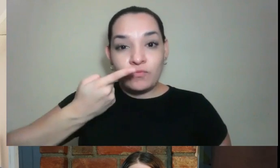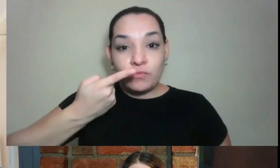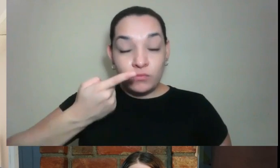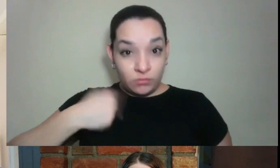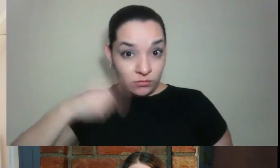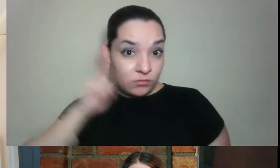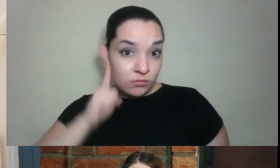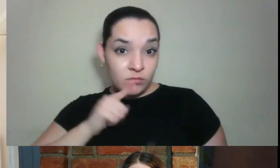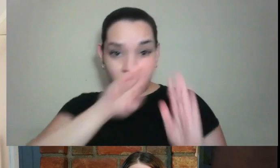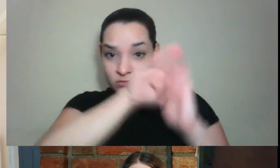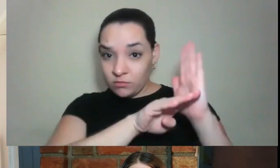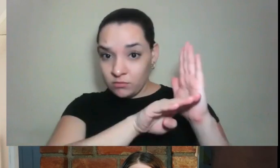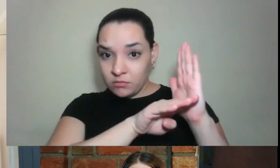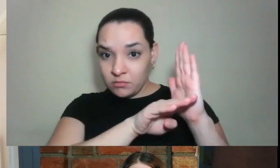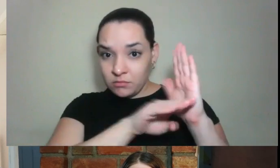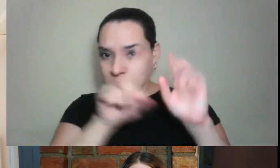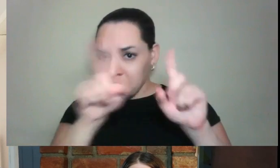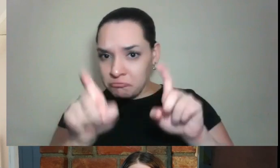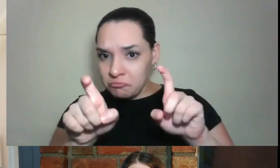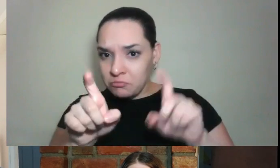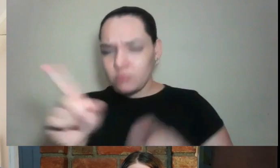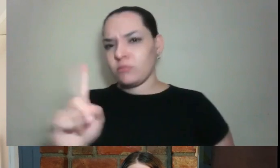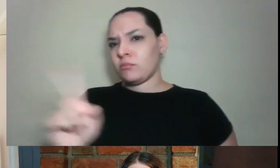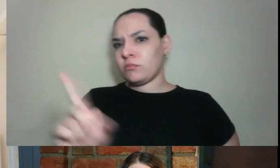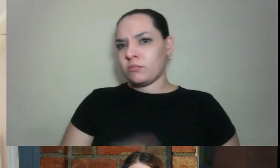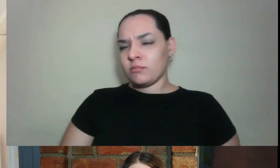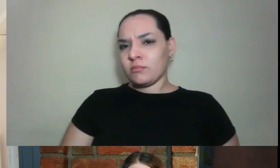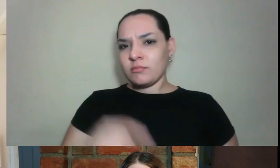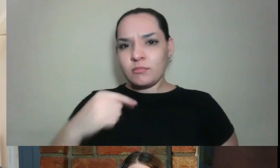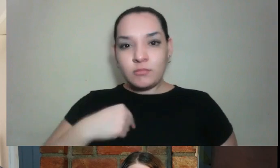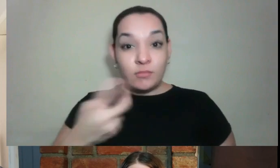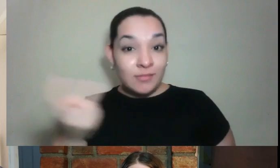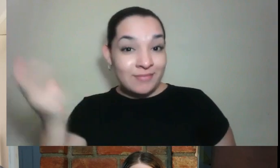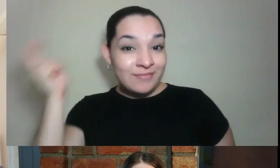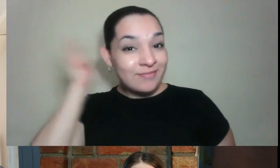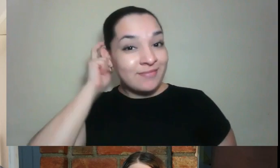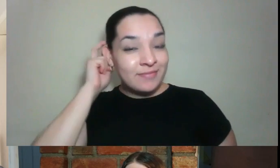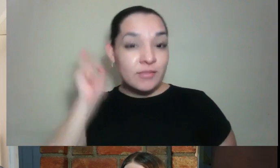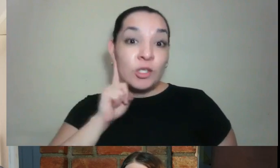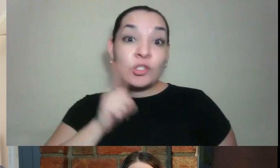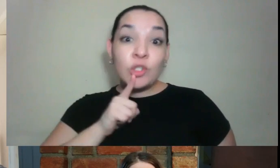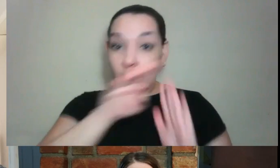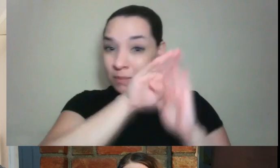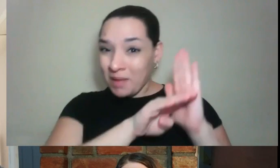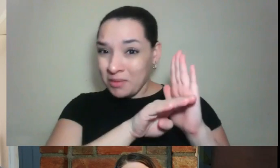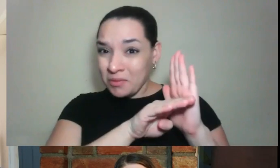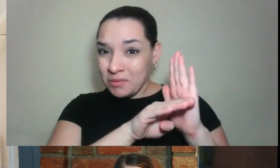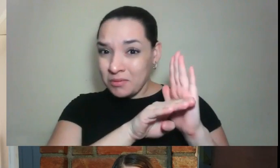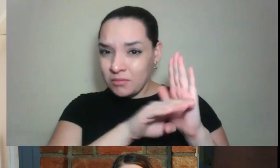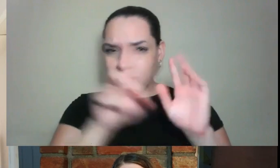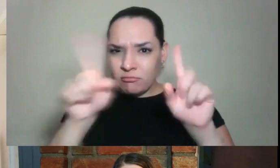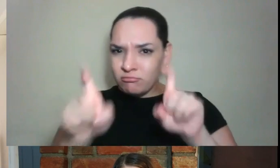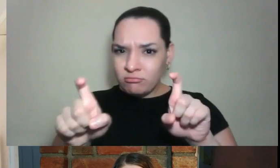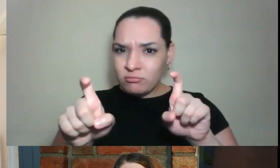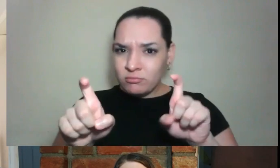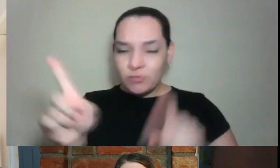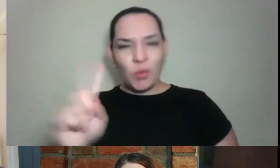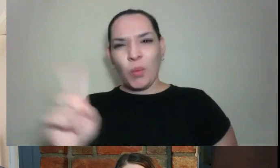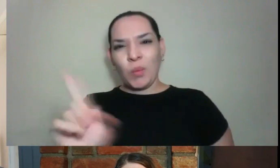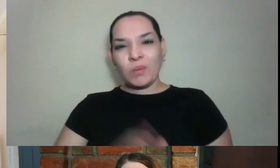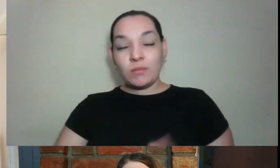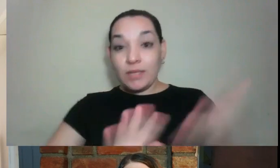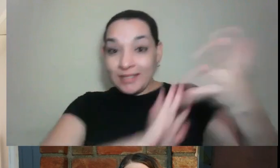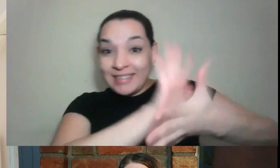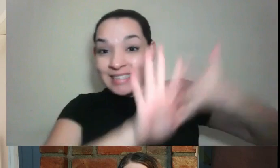¿Ser oralista me hace menos sordo? No. ¿Ser implantado me hace menos sordo?